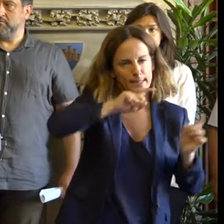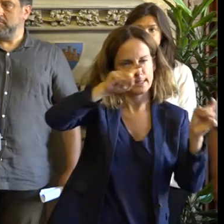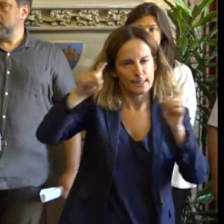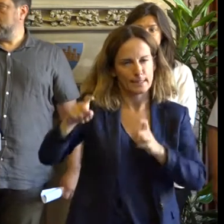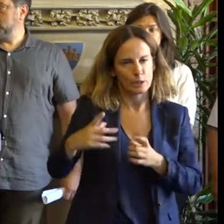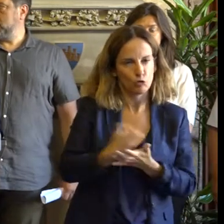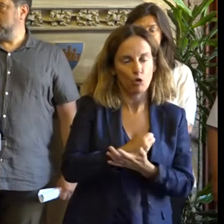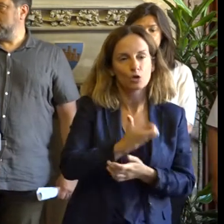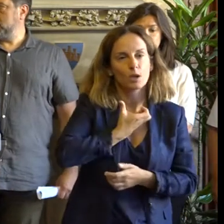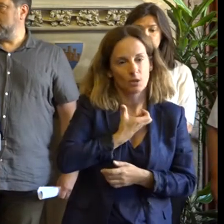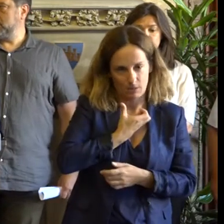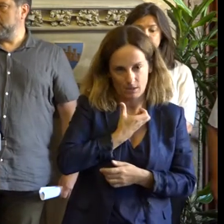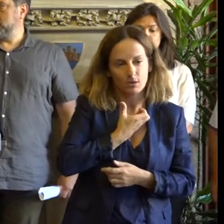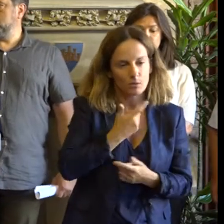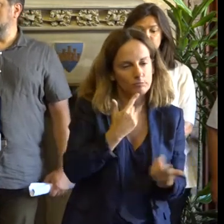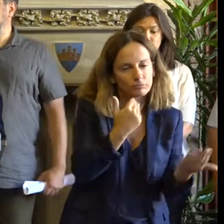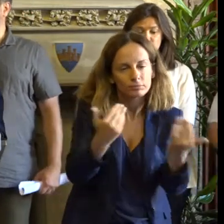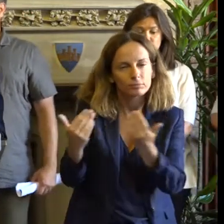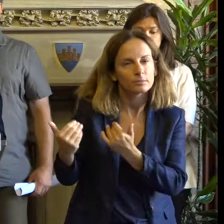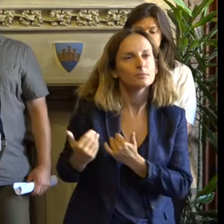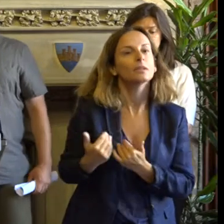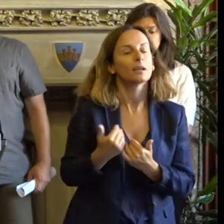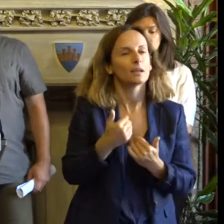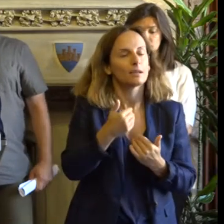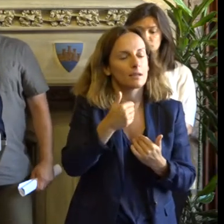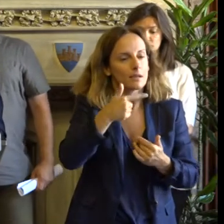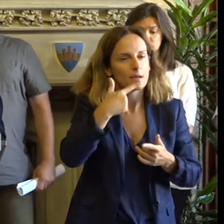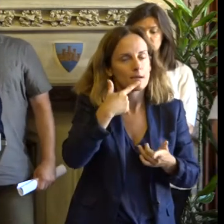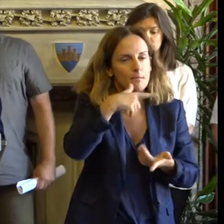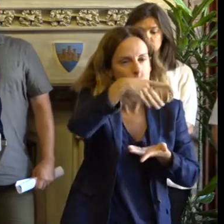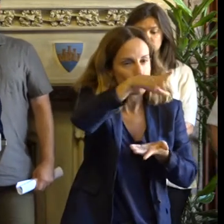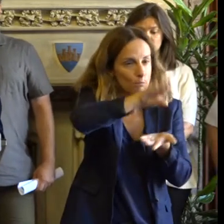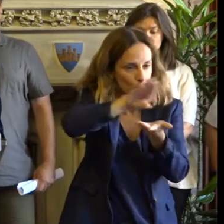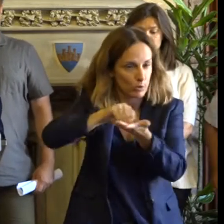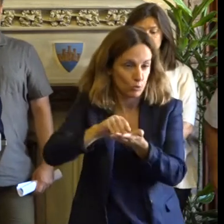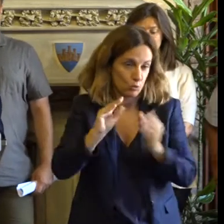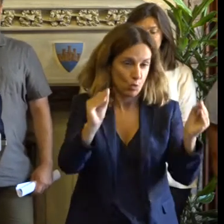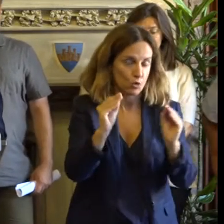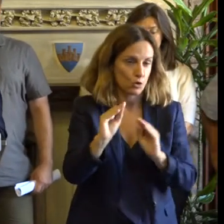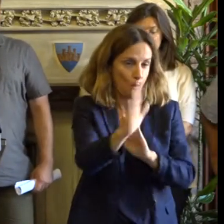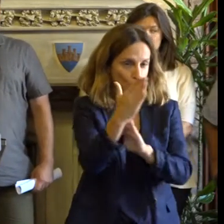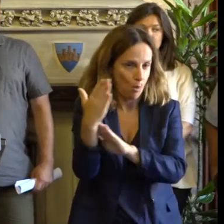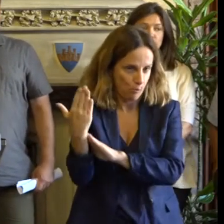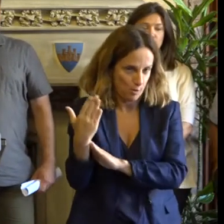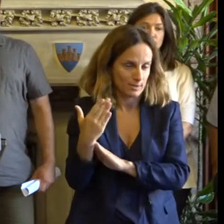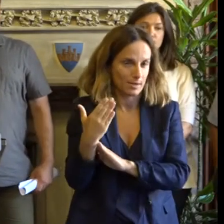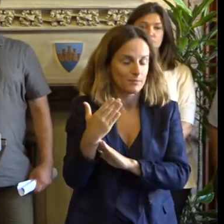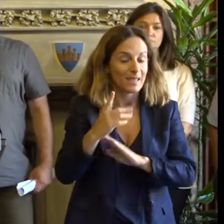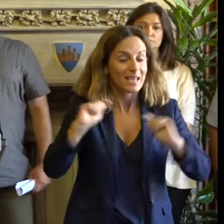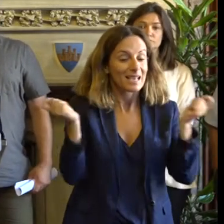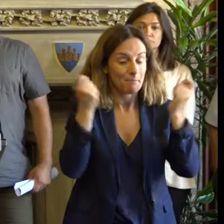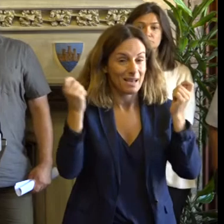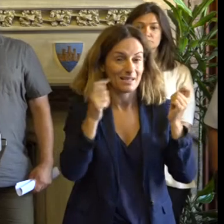el seguiment de tot allò que els ajuntaments han anat posant damunt la taula, no? Una campanya també adreçada a totes